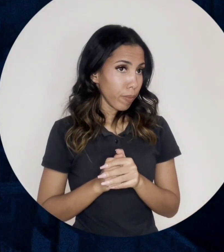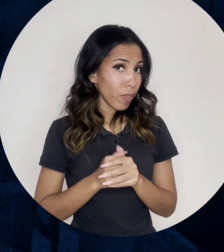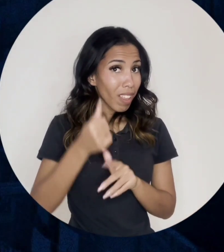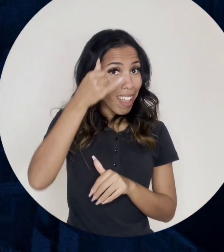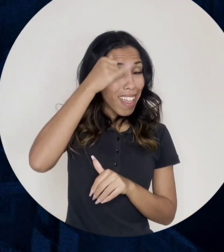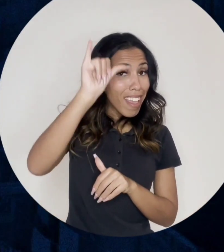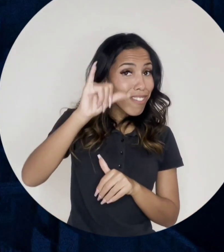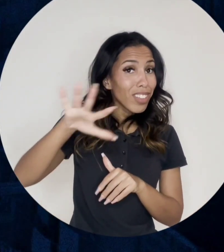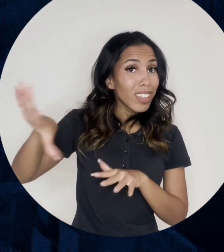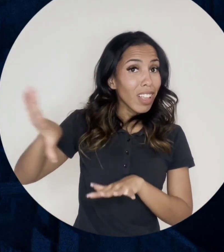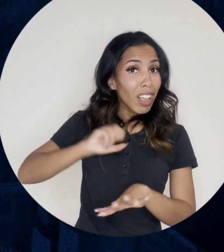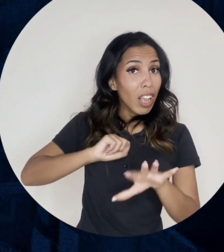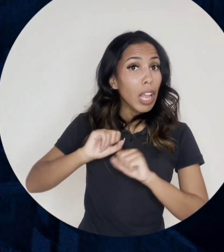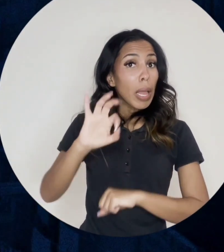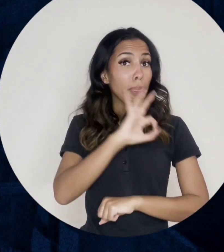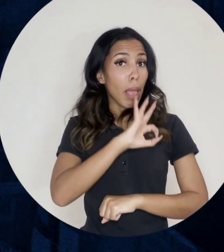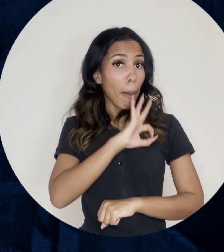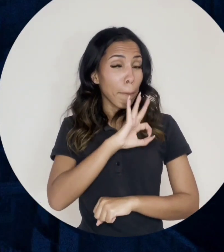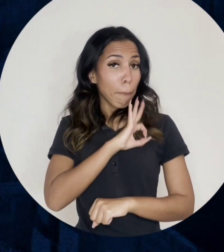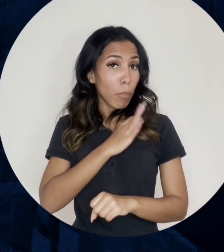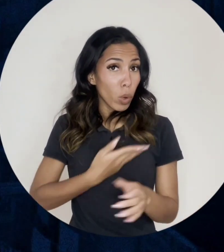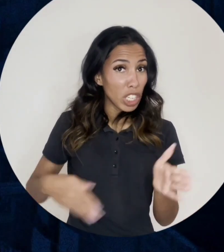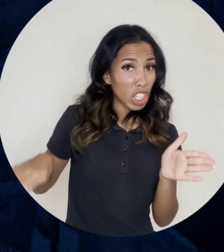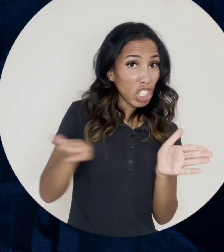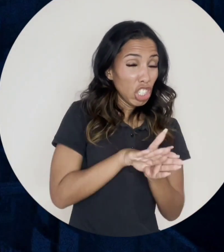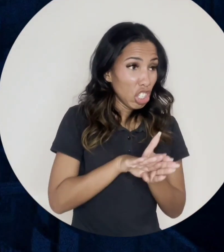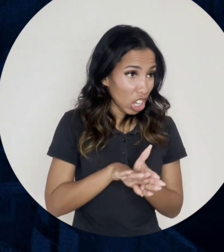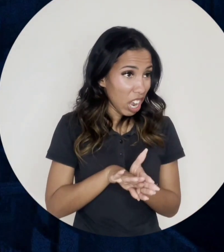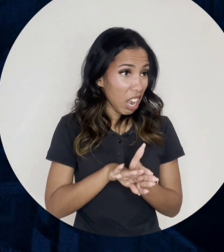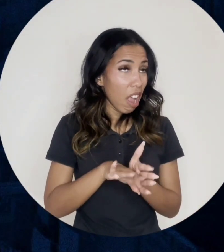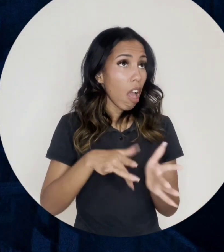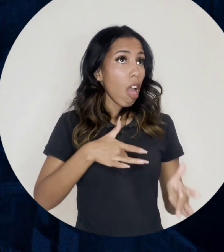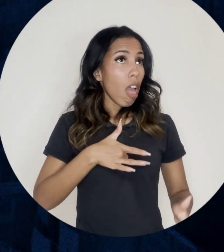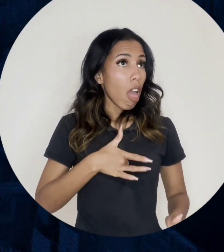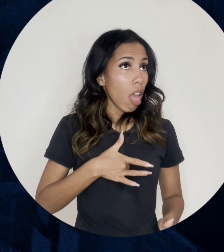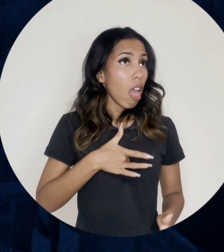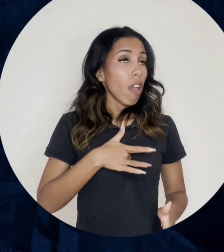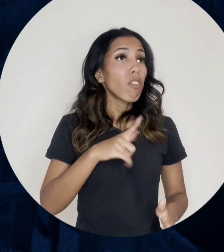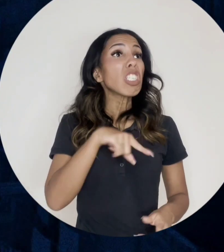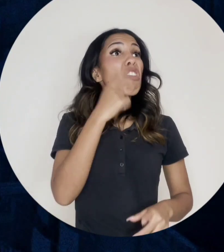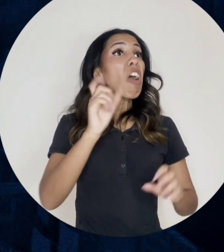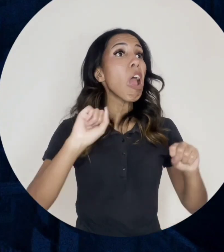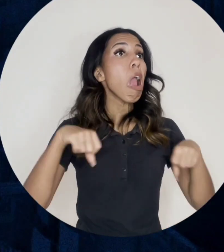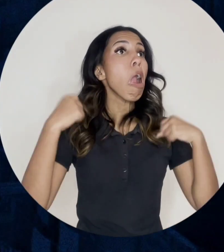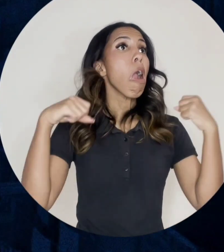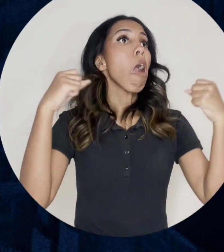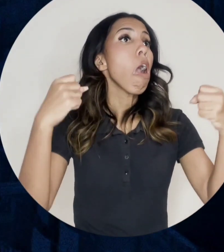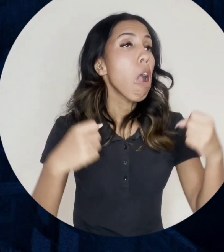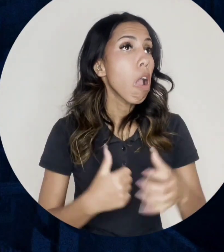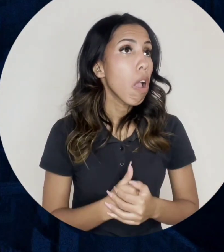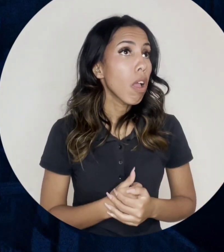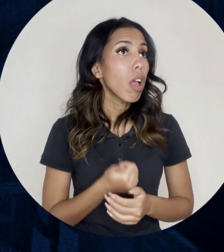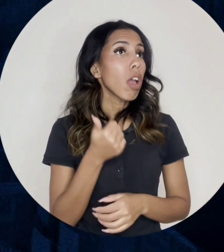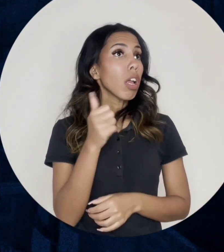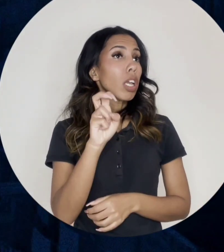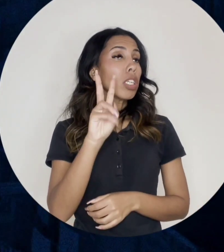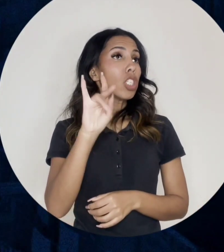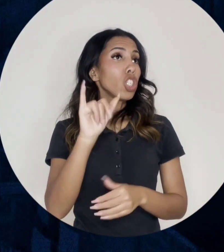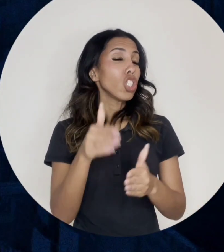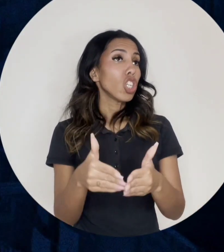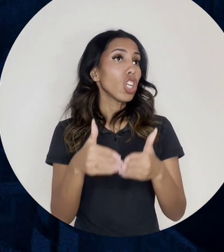transmitir para você, e na hora que a polícia chegar e você não, com tuberculose tu não consegue correr, você dê 15 dias de